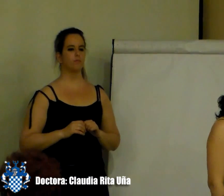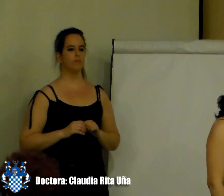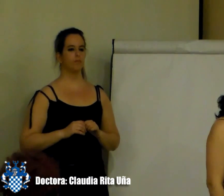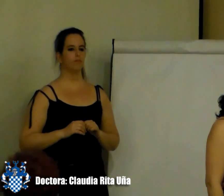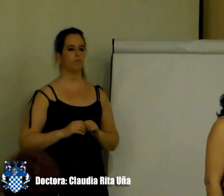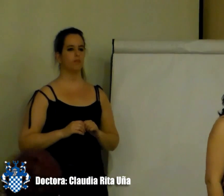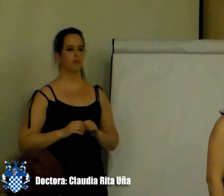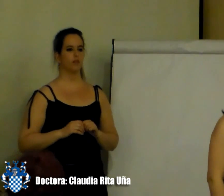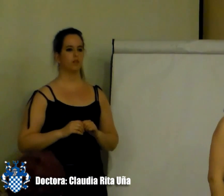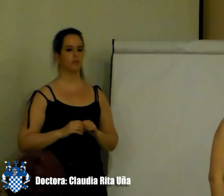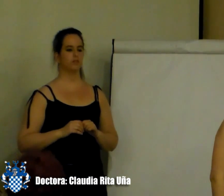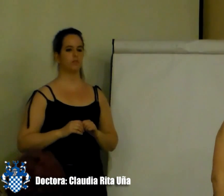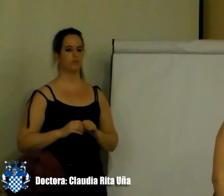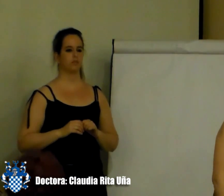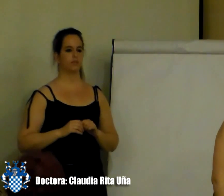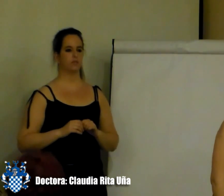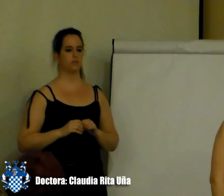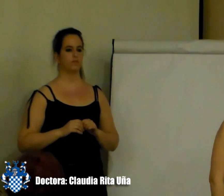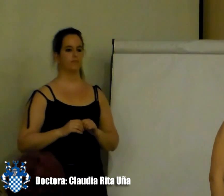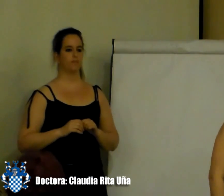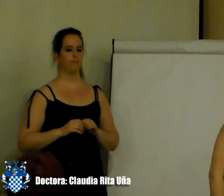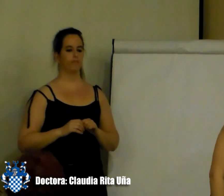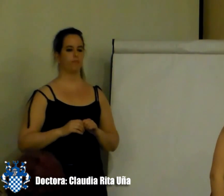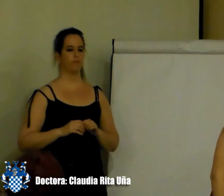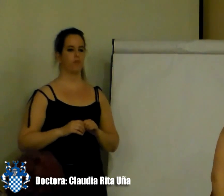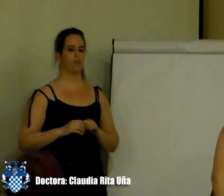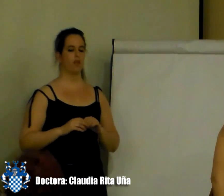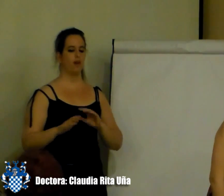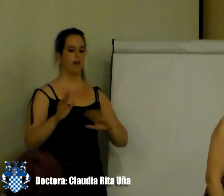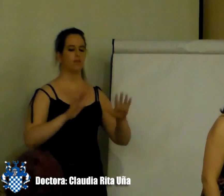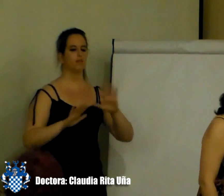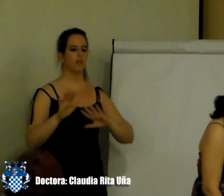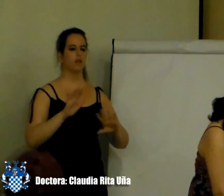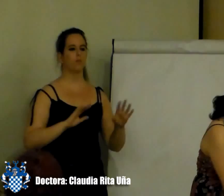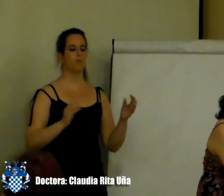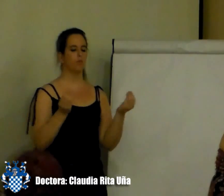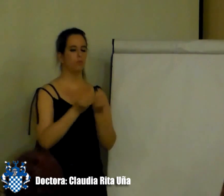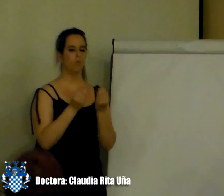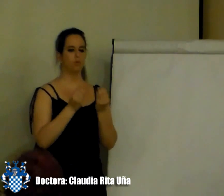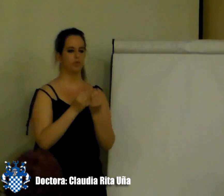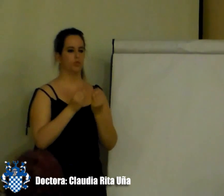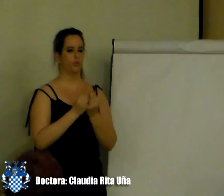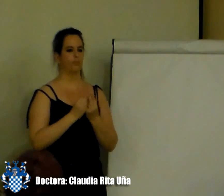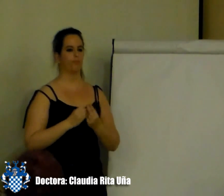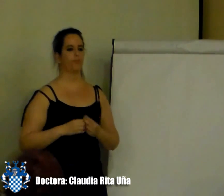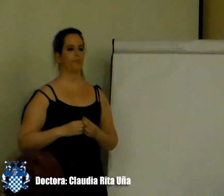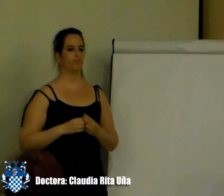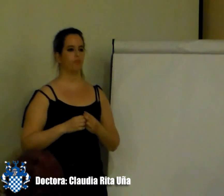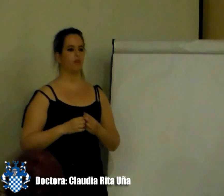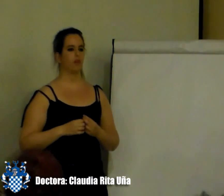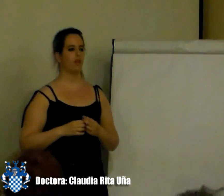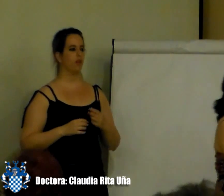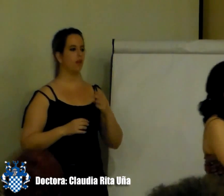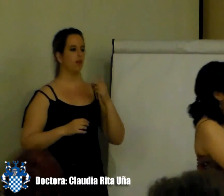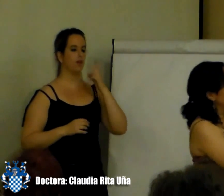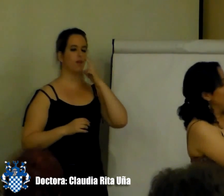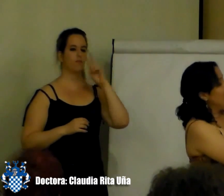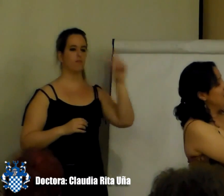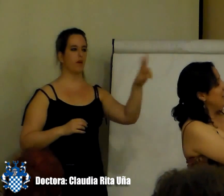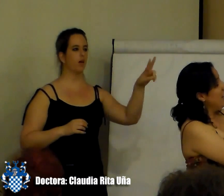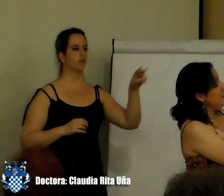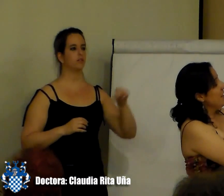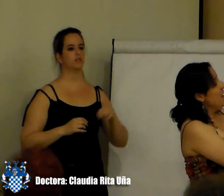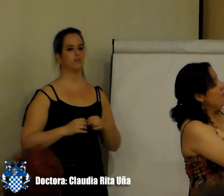que aunque no exista una cura, usted puede hacer muchas cosas para sentirse mejor. Bueno, y esta fotito que quería que la vieran, sobre todo